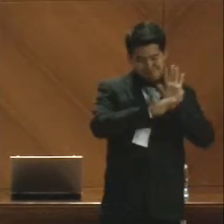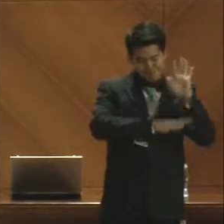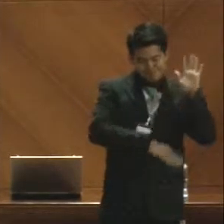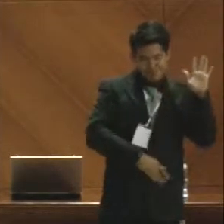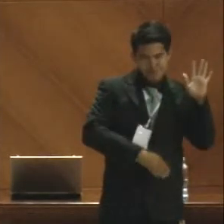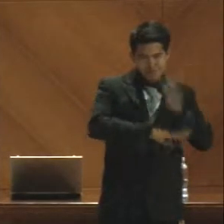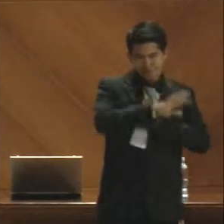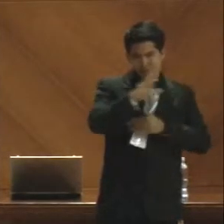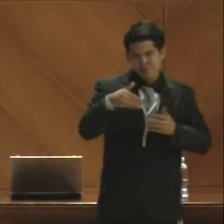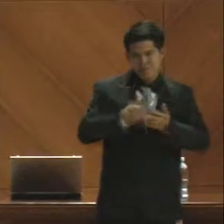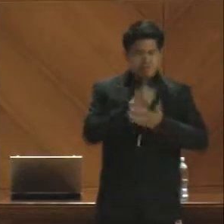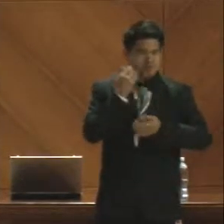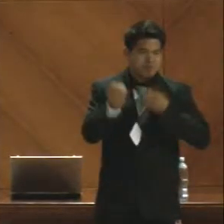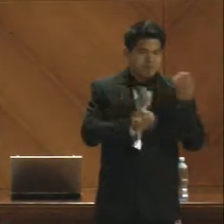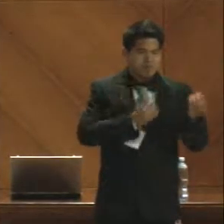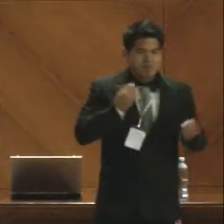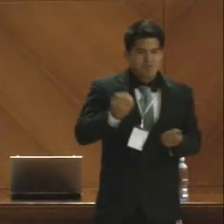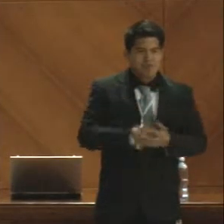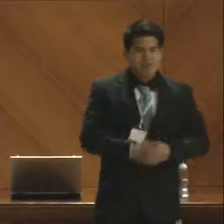haciendo.